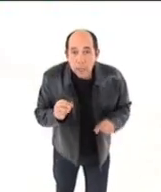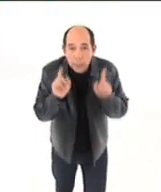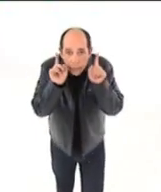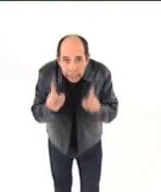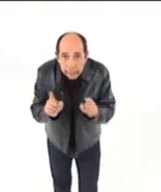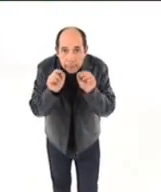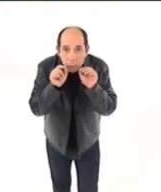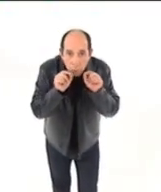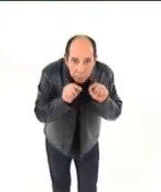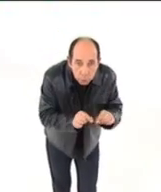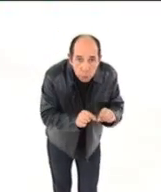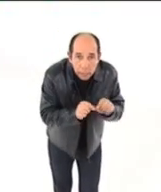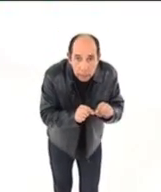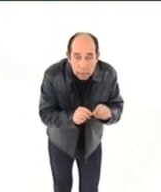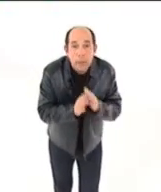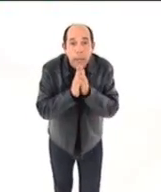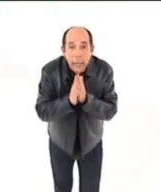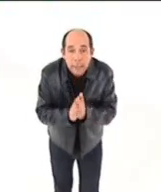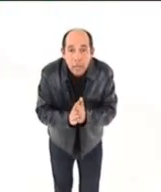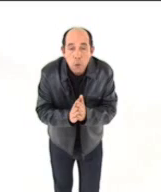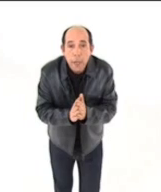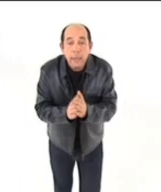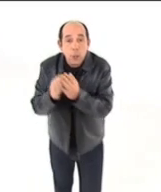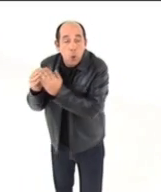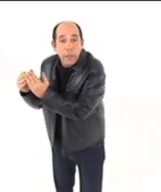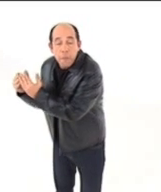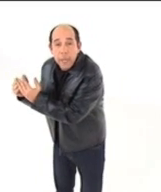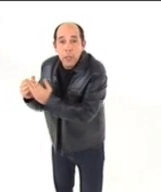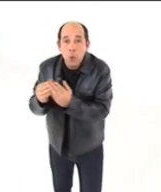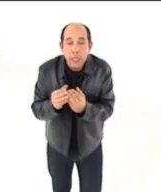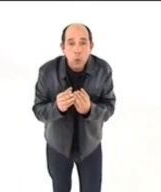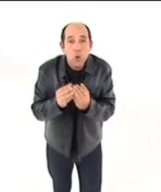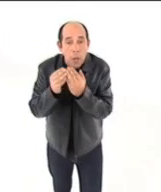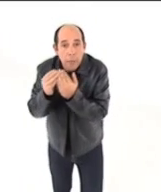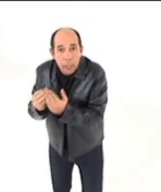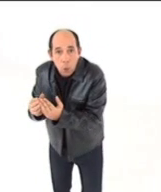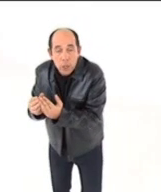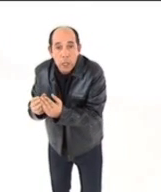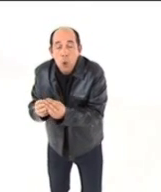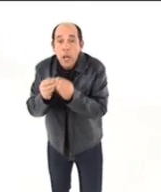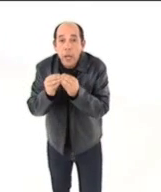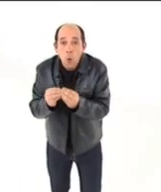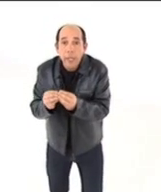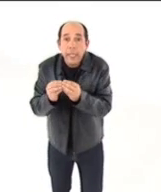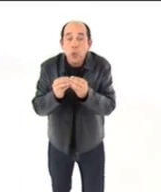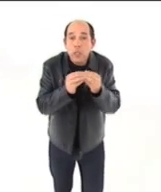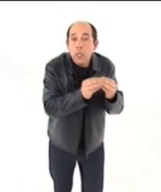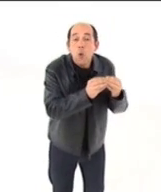تير، الخيط ديال الضوء اللي مدفون في الارض، خاصنا نعرفوا بان الضوء كيف ما كان النوع ديالو شحال ما كانت القوه ديالو راه هو كيوصل